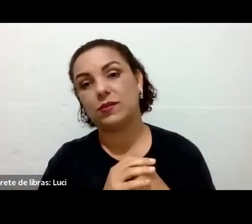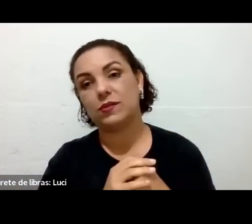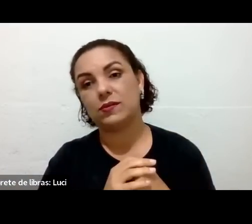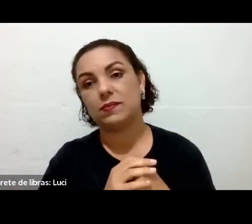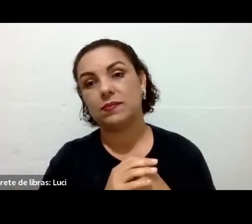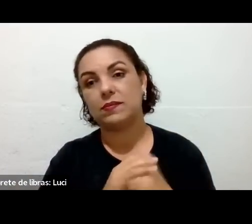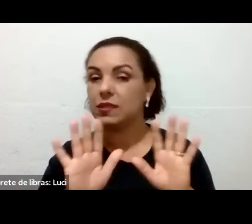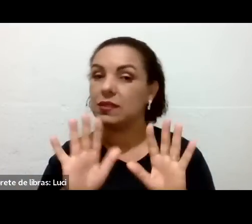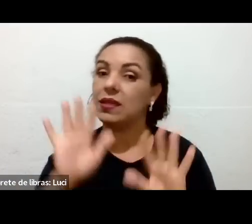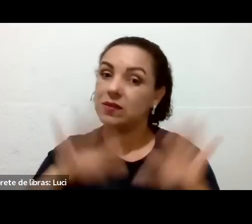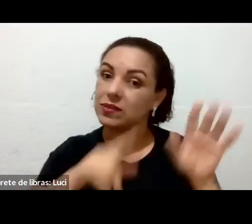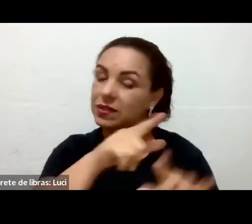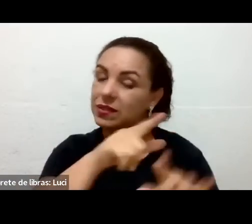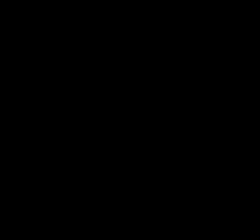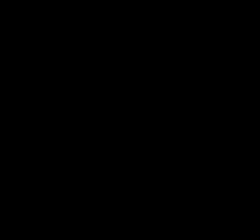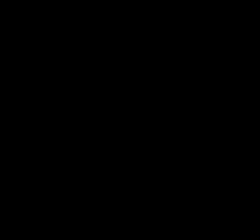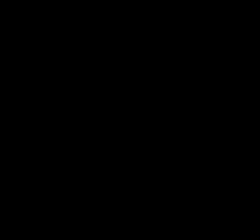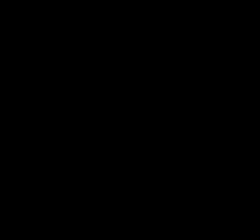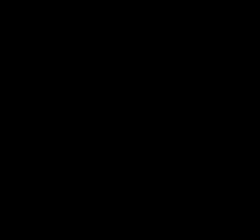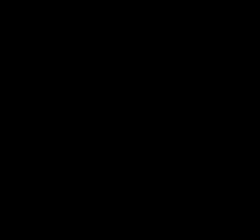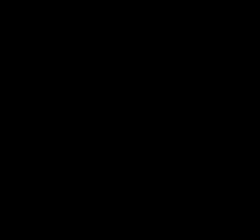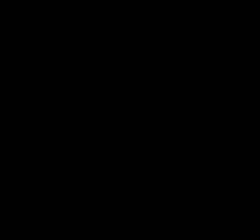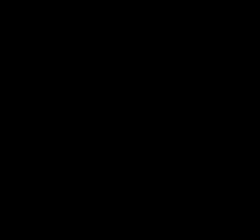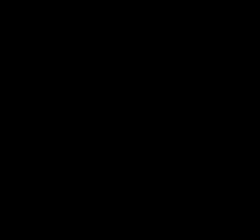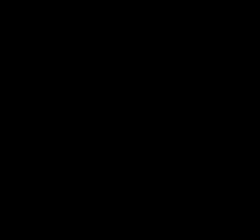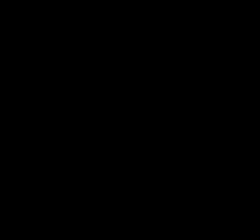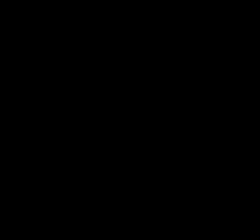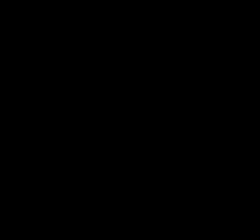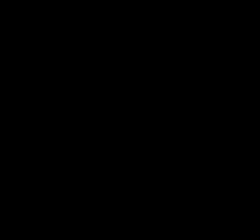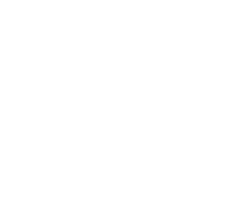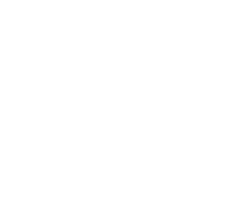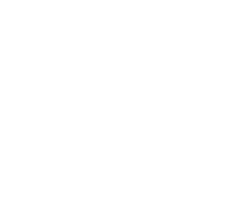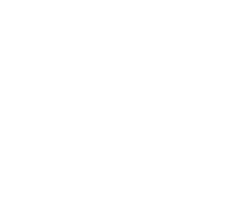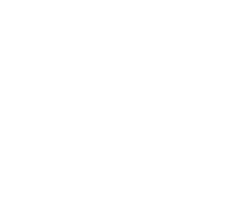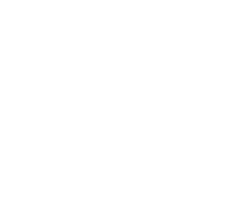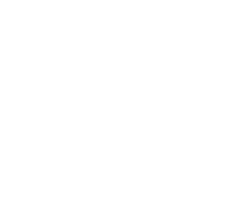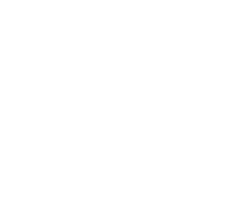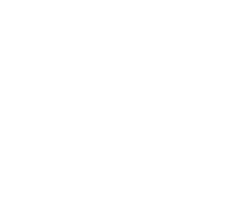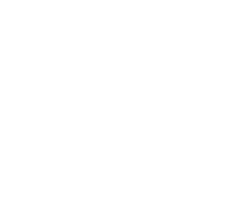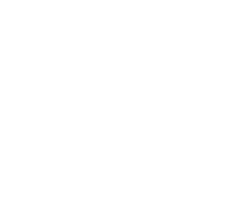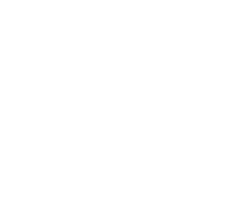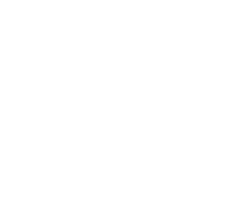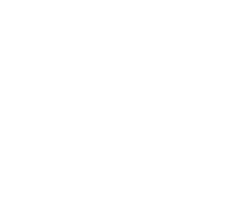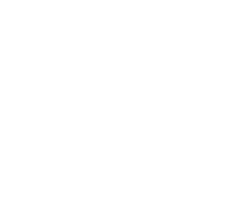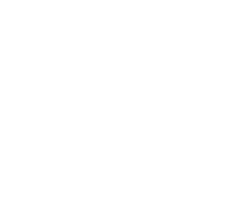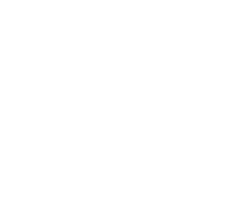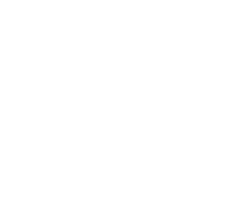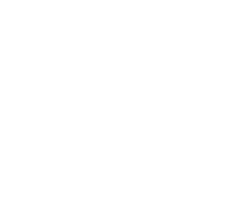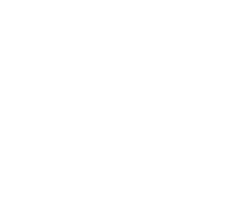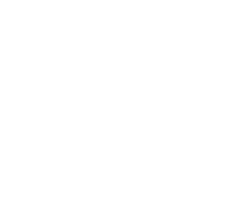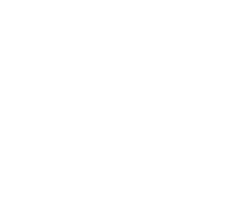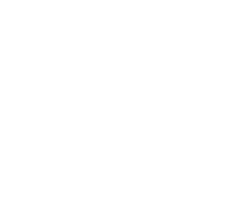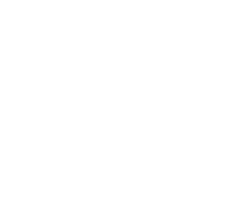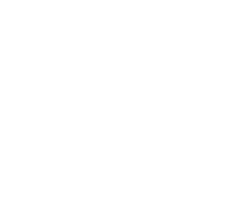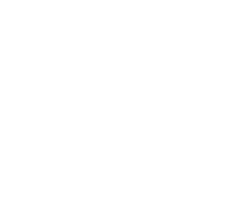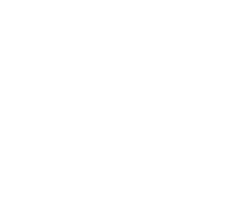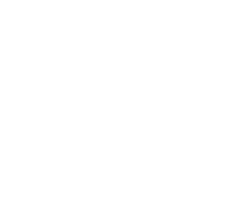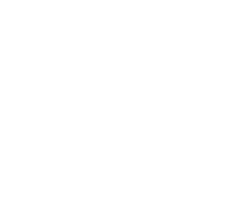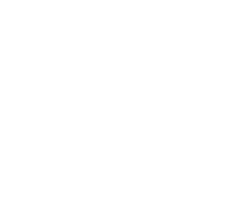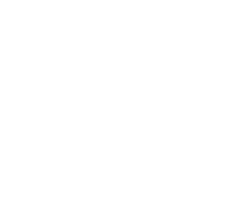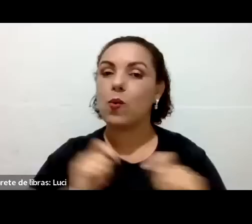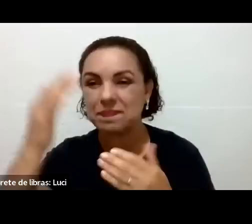Porém, ele vai ter mais qualidade de vida. Agora, contraindicação nenhuma, Vera. Tá bom? Tá bom, então, Romana. Muito obrigada. Boa noite.